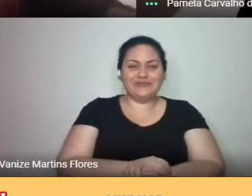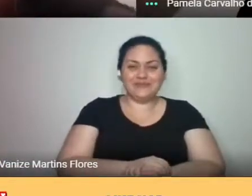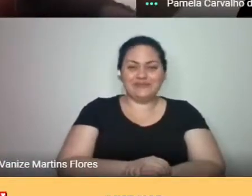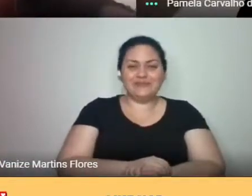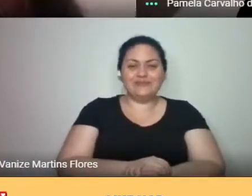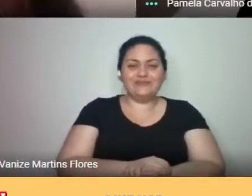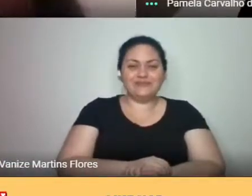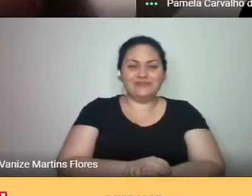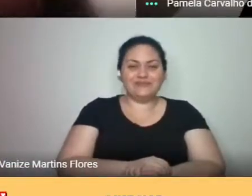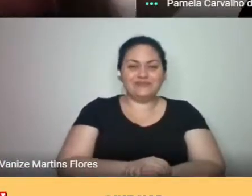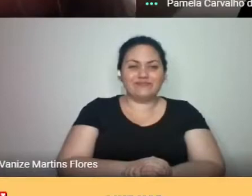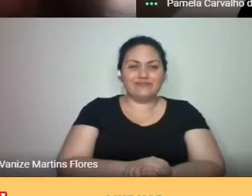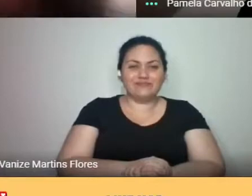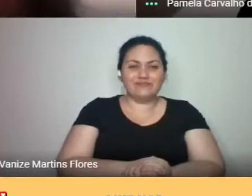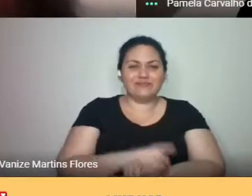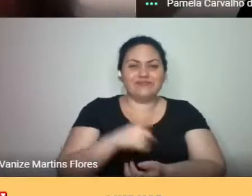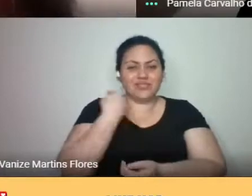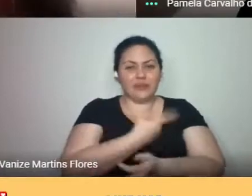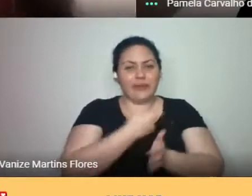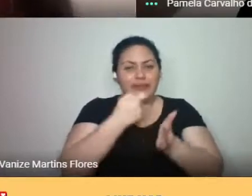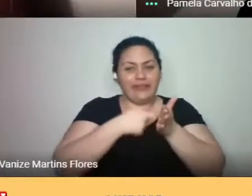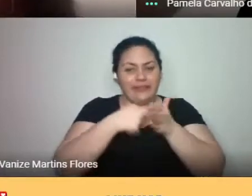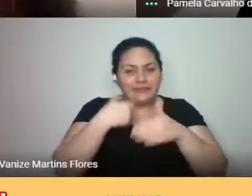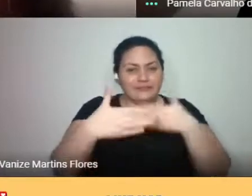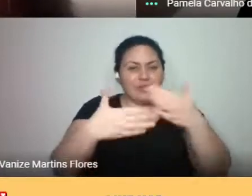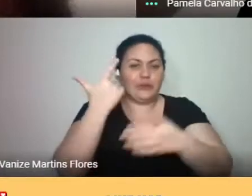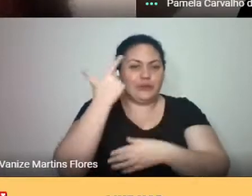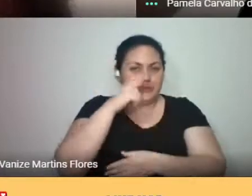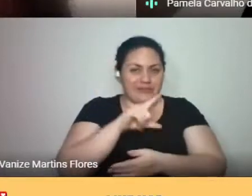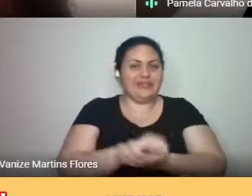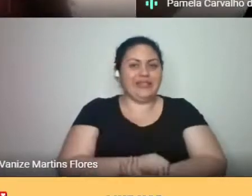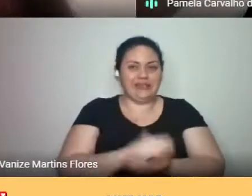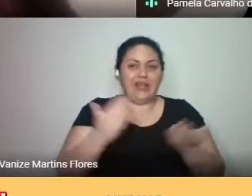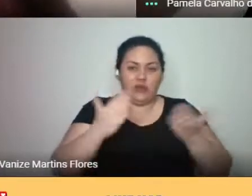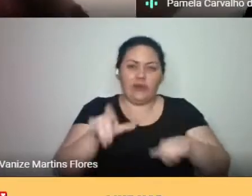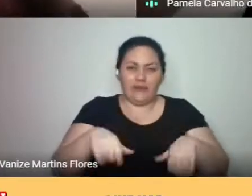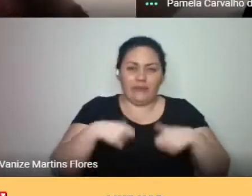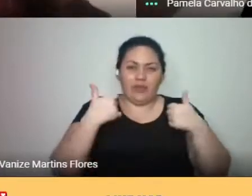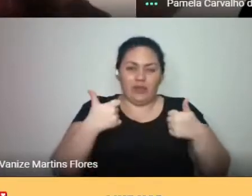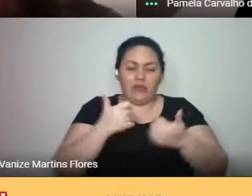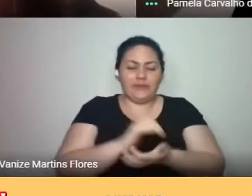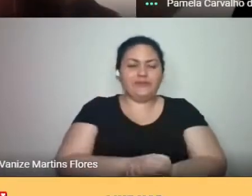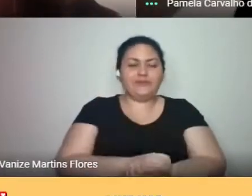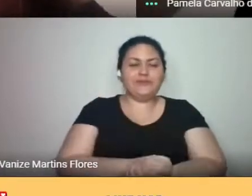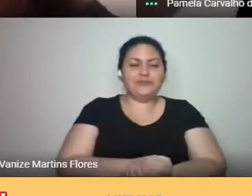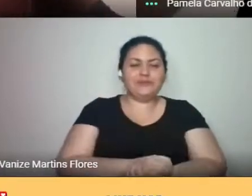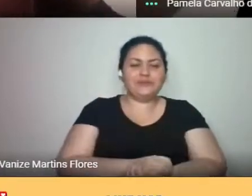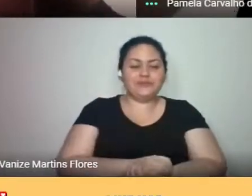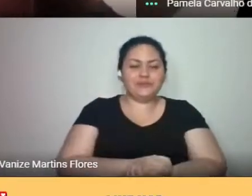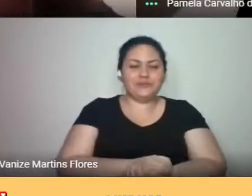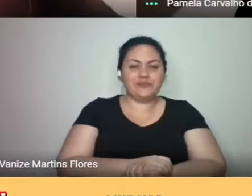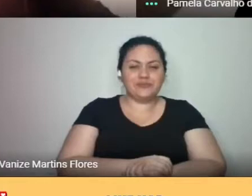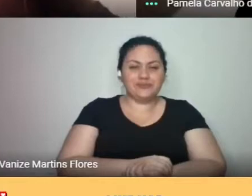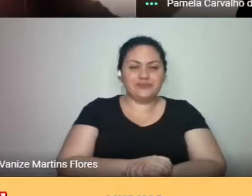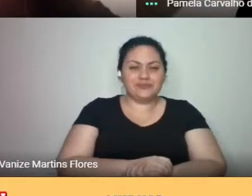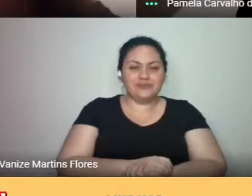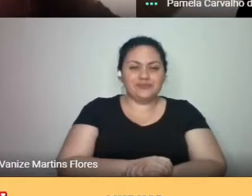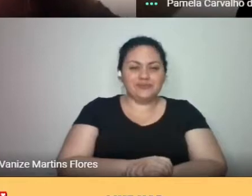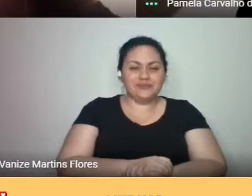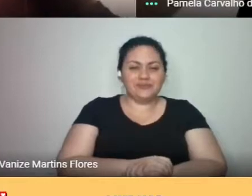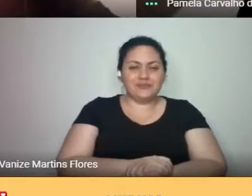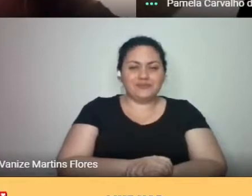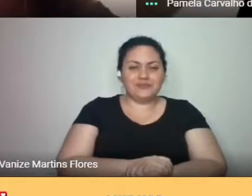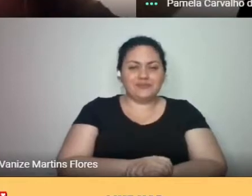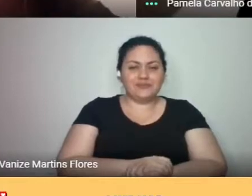Conforme a gente consegue. Acho que agora pode ter ficado melhor. Então, assim, o online, ele traz, né,